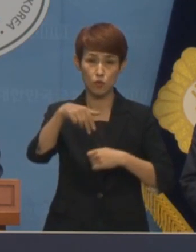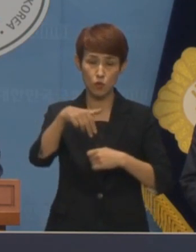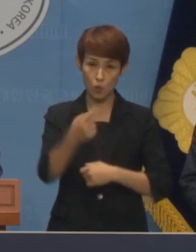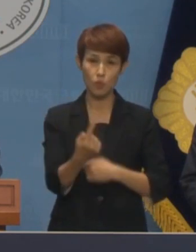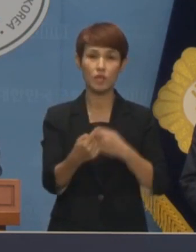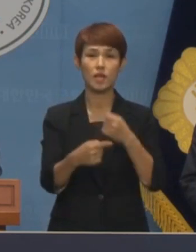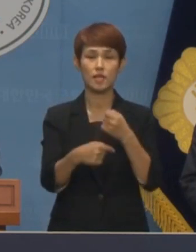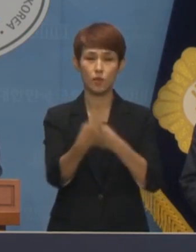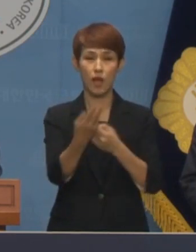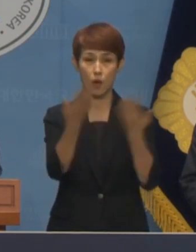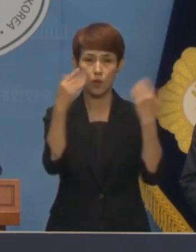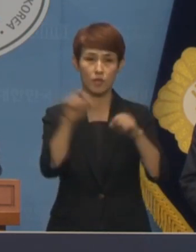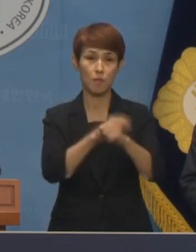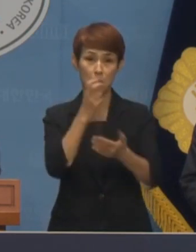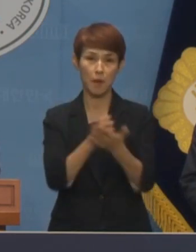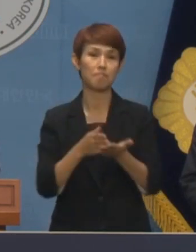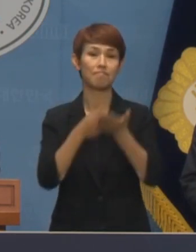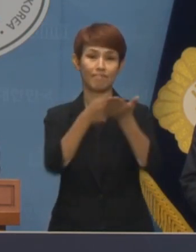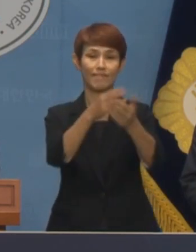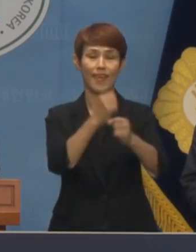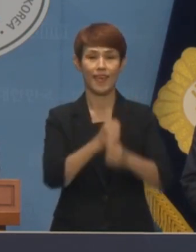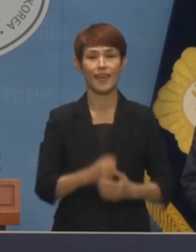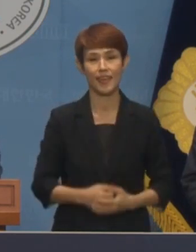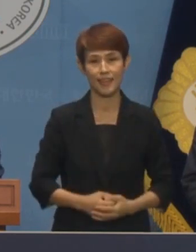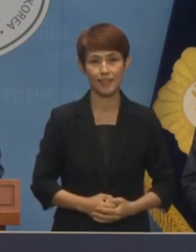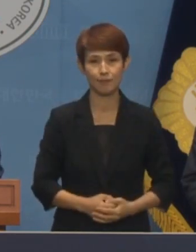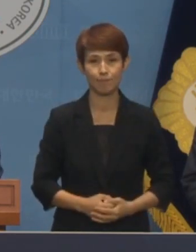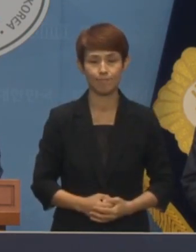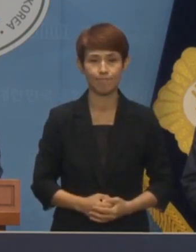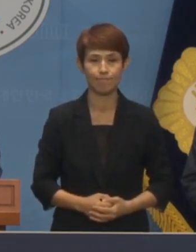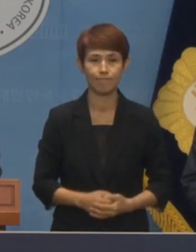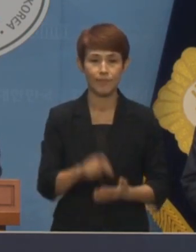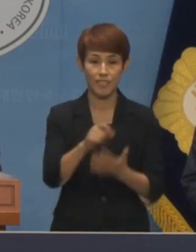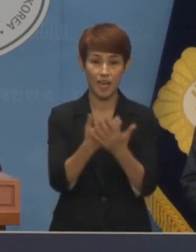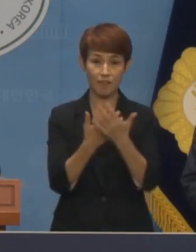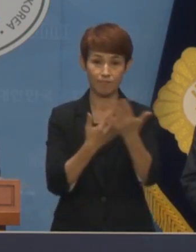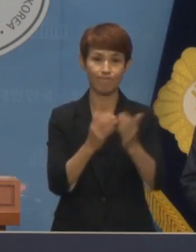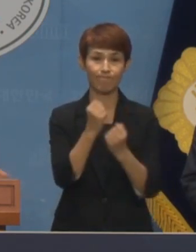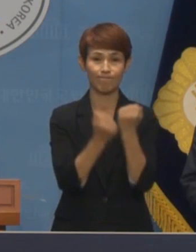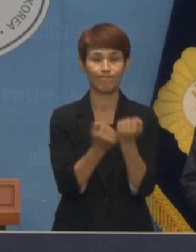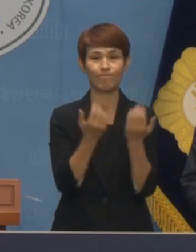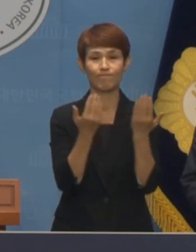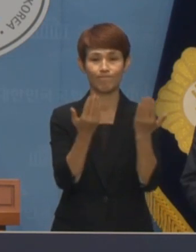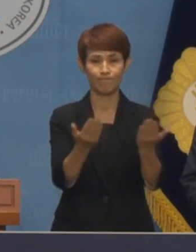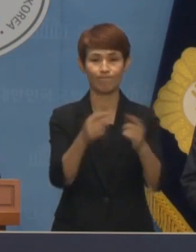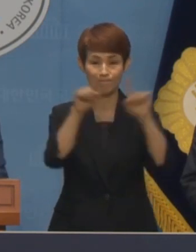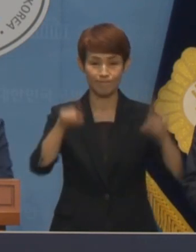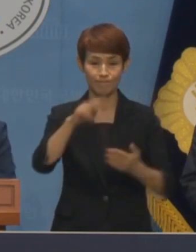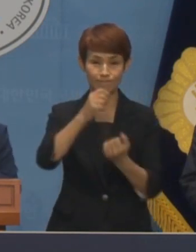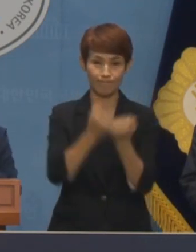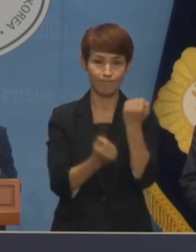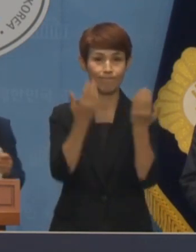계속해서 발의하겠습니다. 감사합니다. 끝으로 준비한 기자회견문을 낭독하도록 하겠습니다.